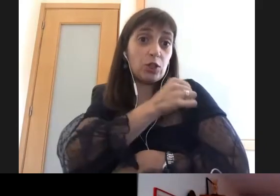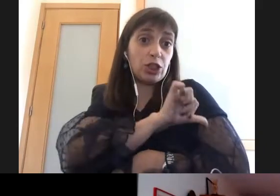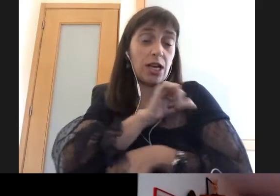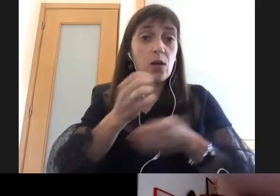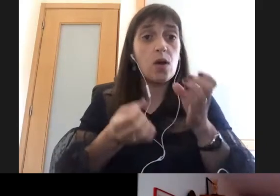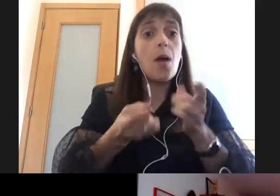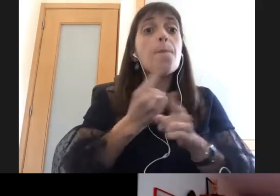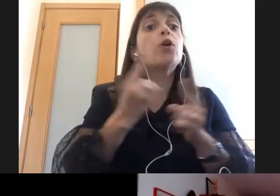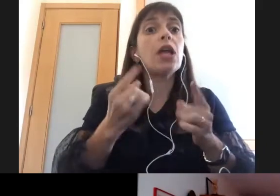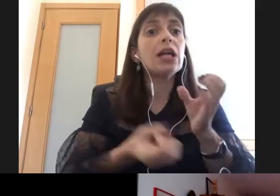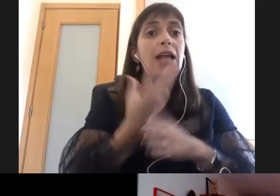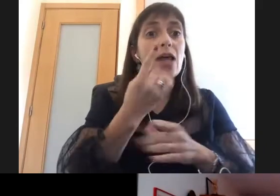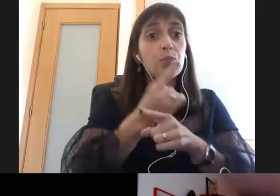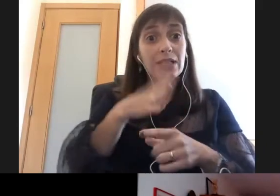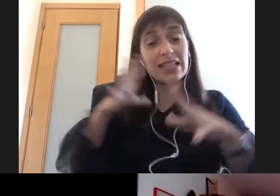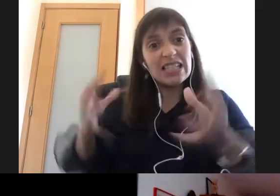São Paulo.